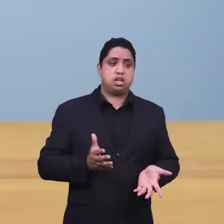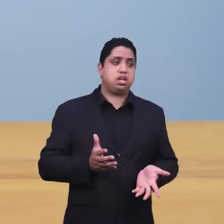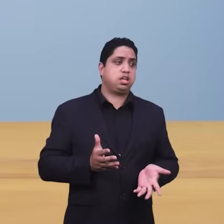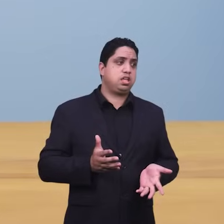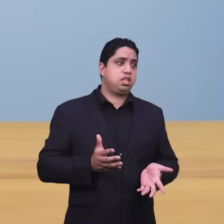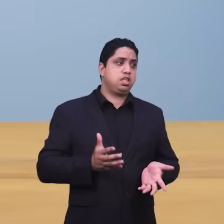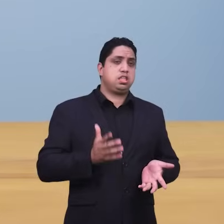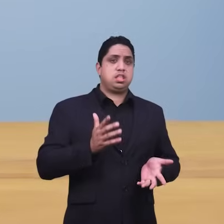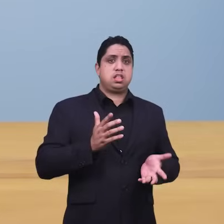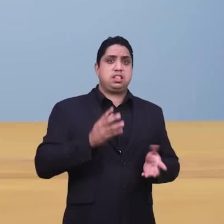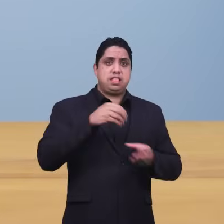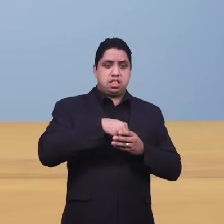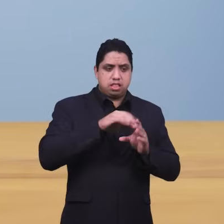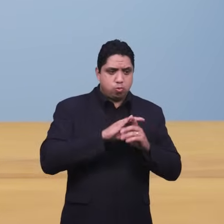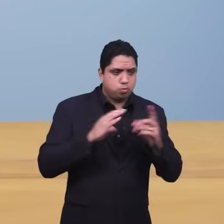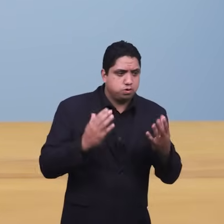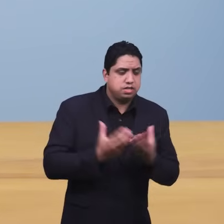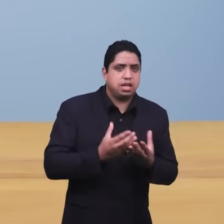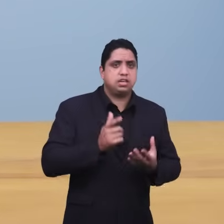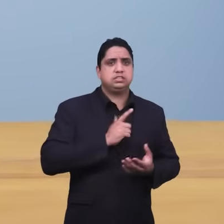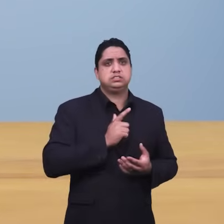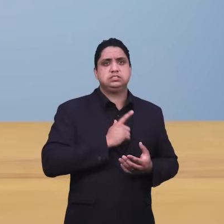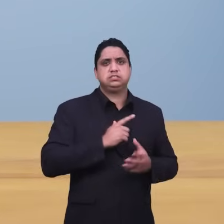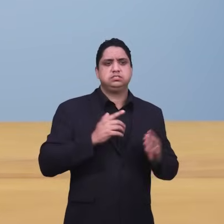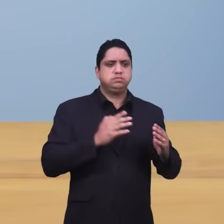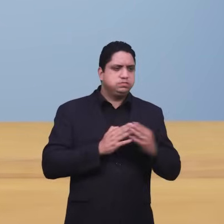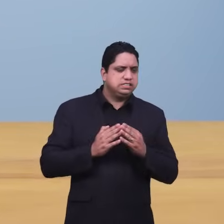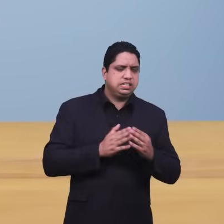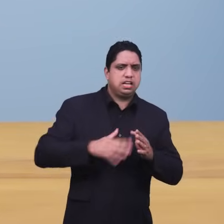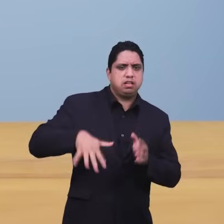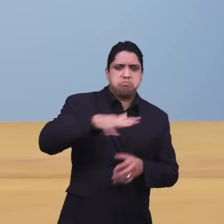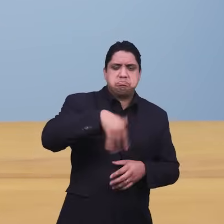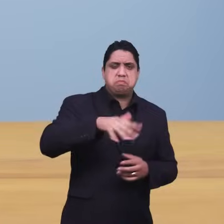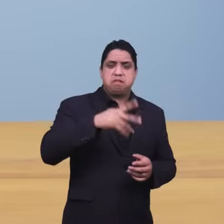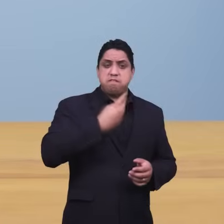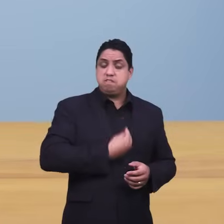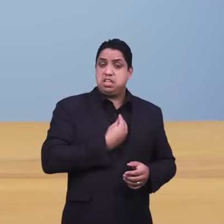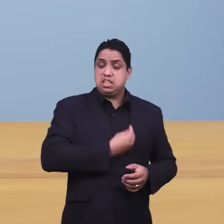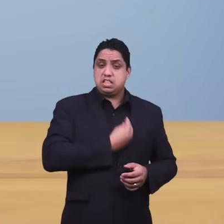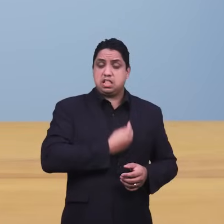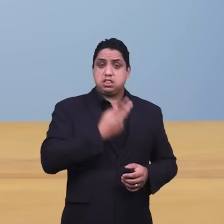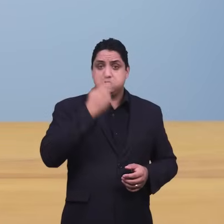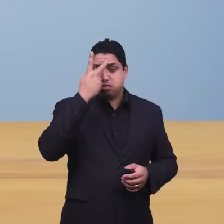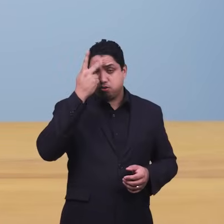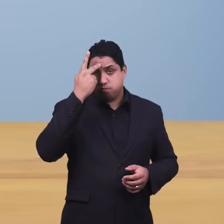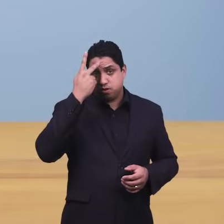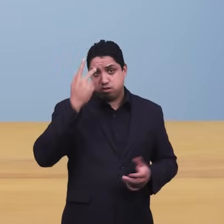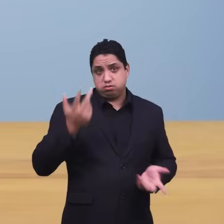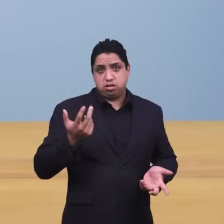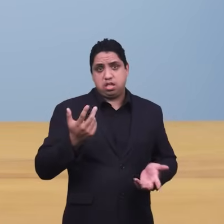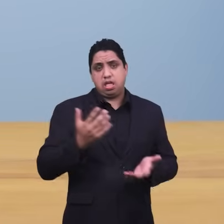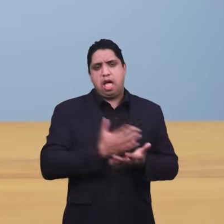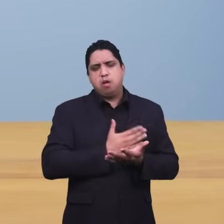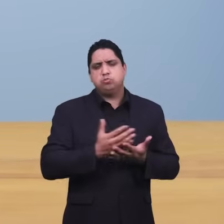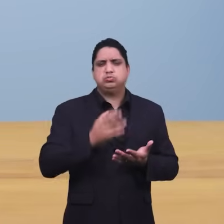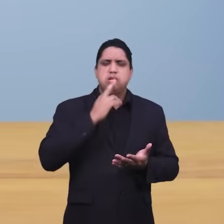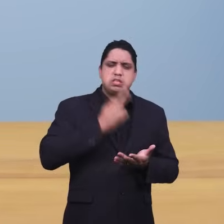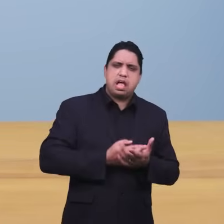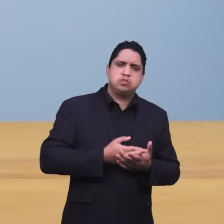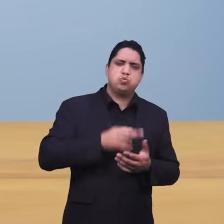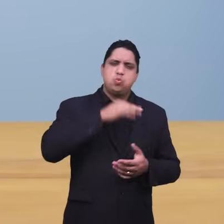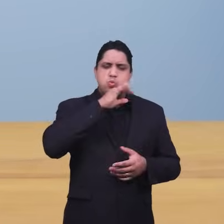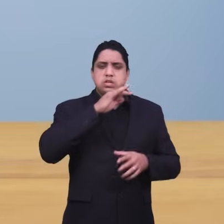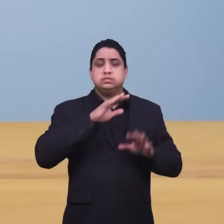sua comunidade, né, na sua vizinhança. A vida flui muito bem, com alguns prejuízos. Faz